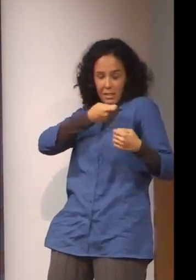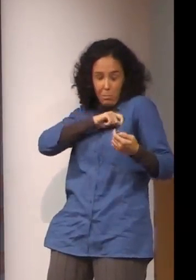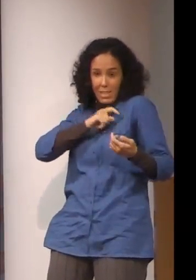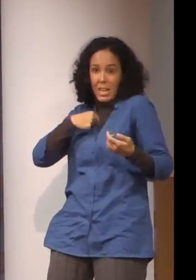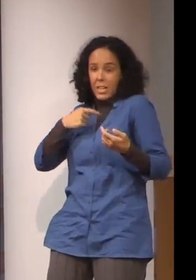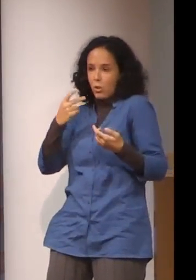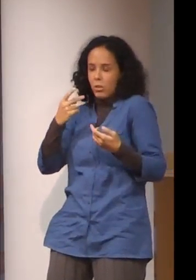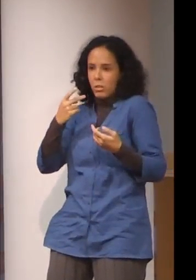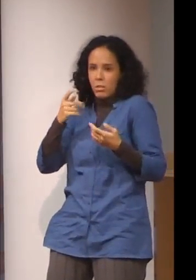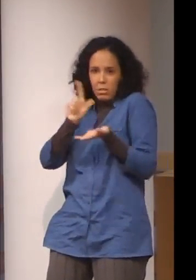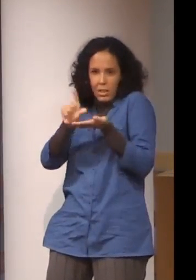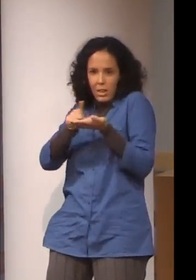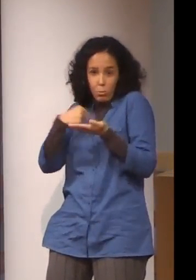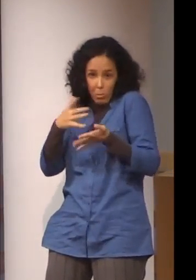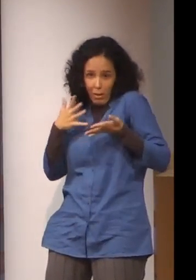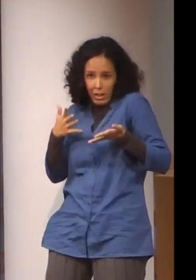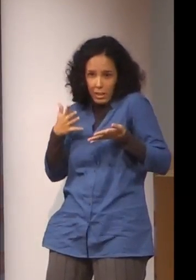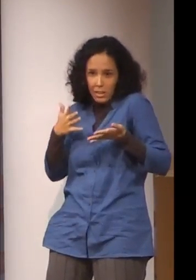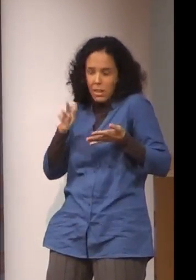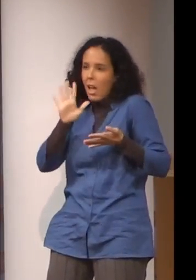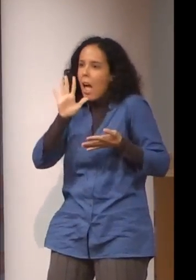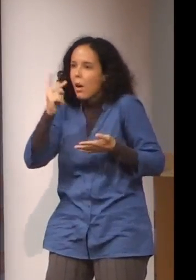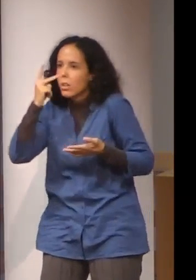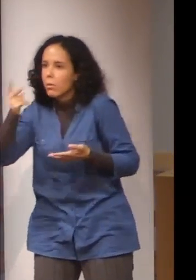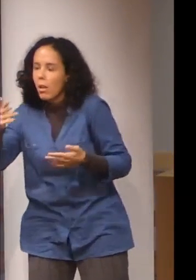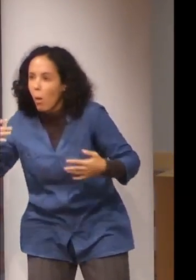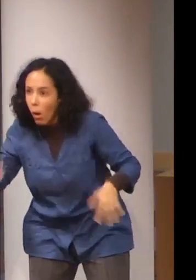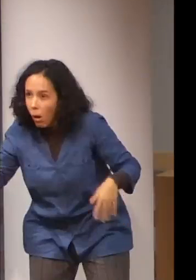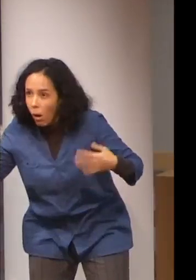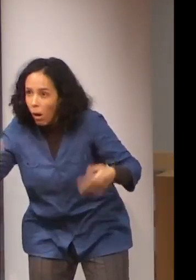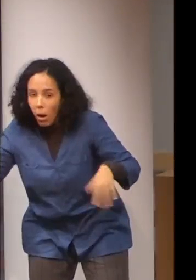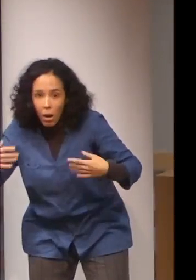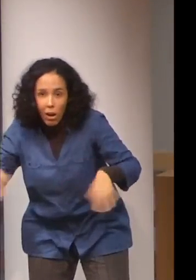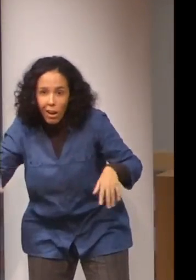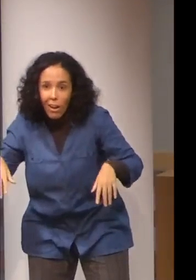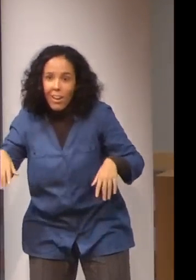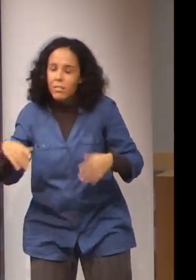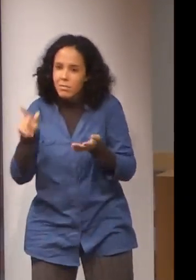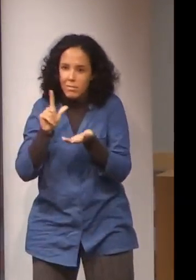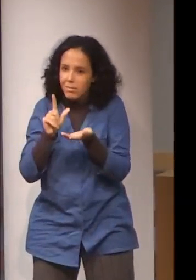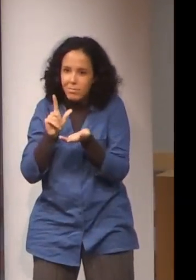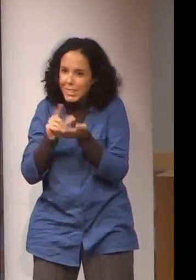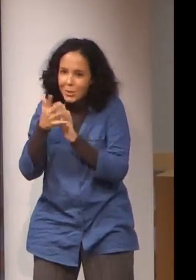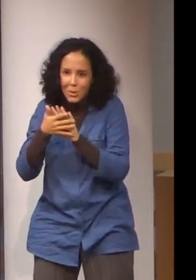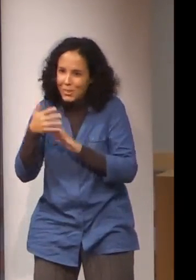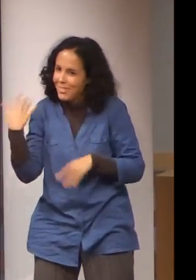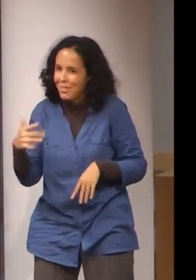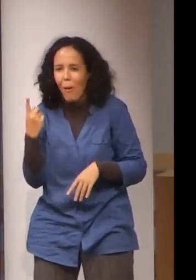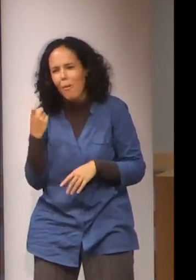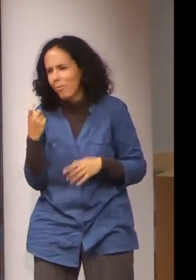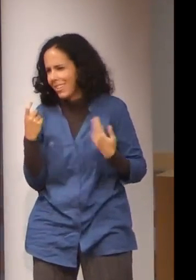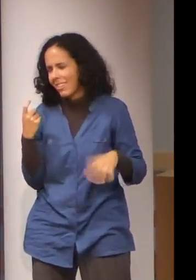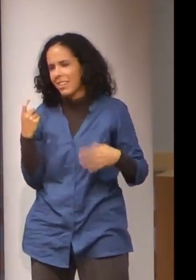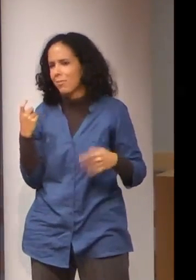Yo en mi carrera, cuando estudiaba aquí en España, a mí la literatura me encanta. Cuando estuve en Gallaudet y